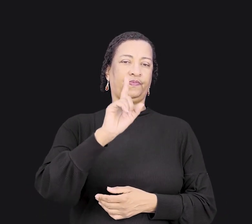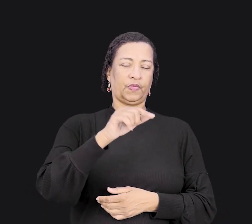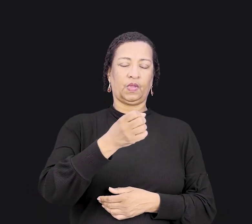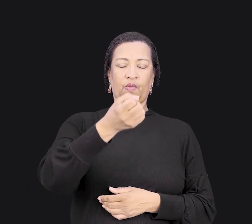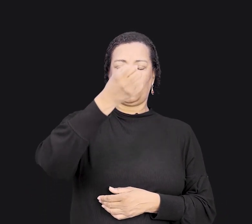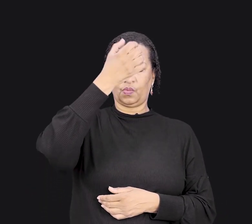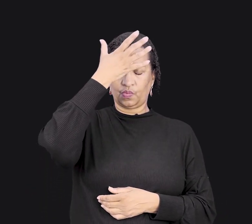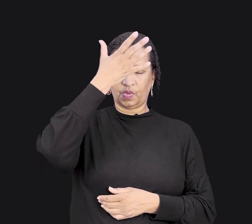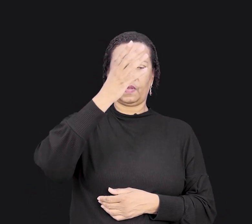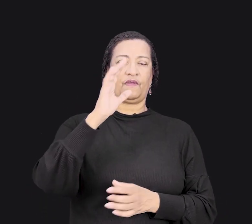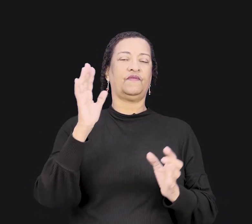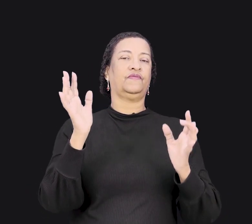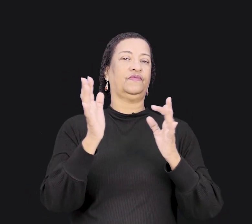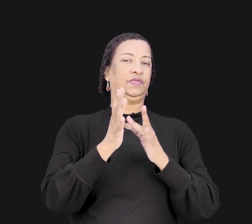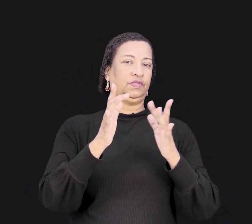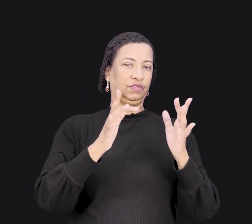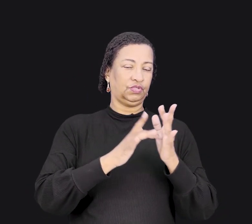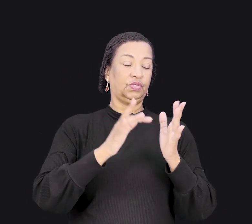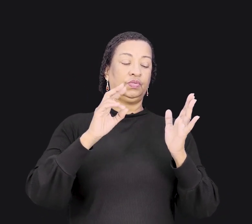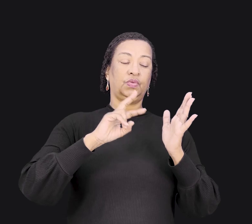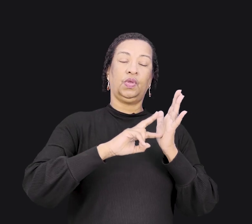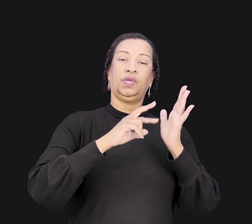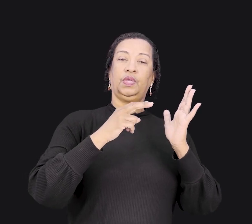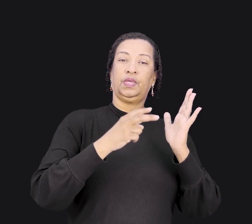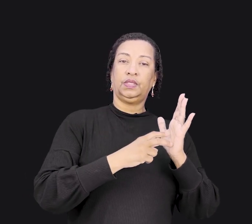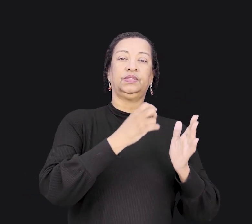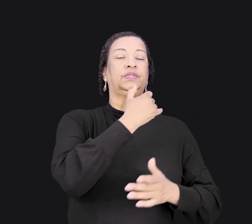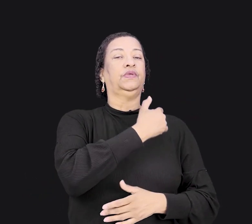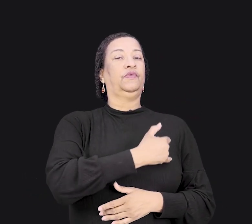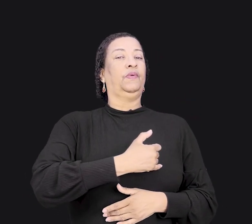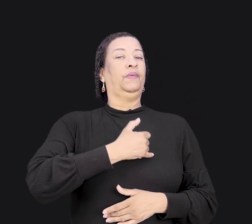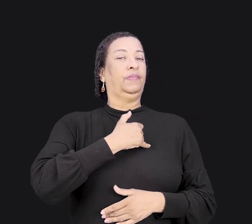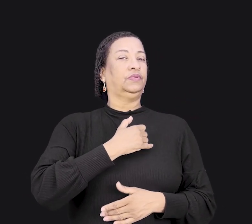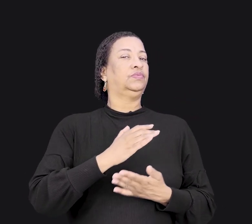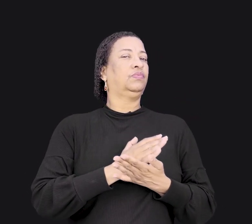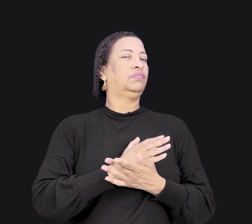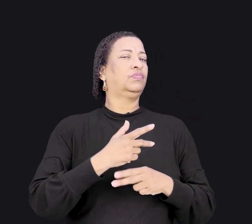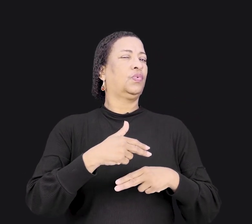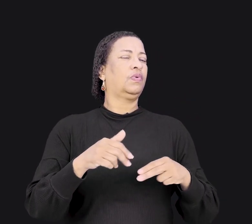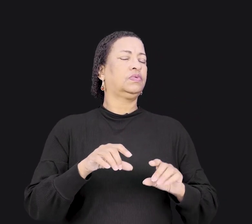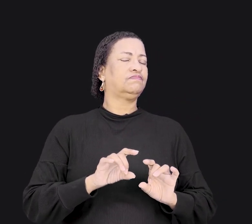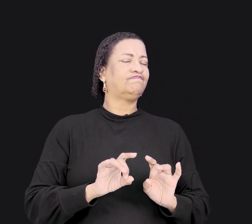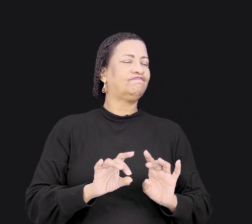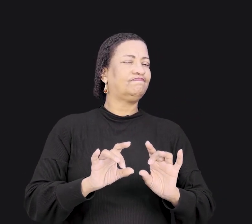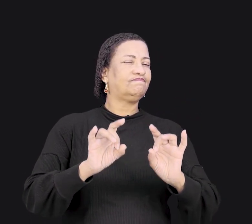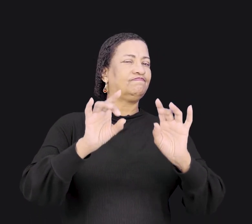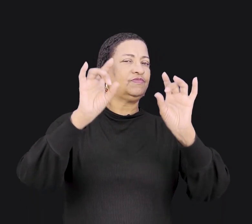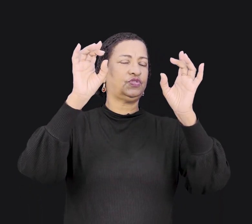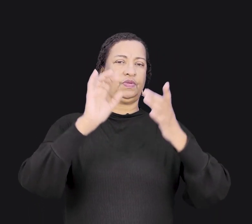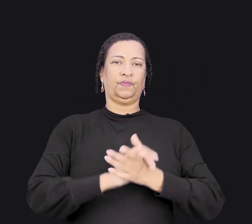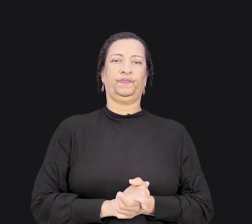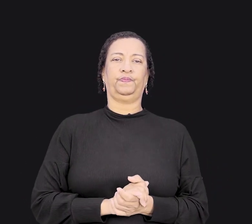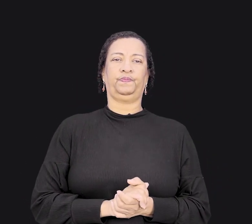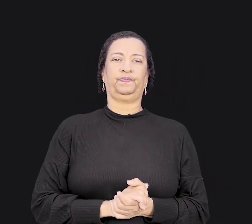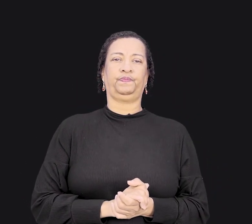de Jesus e significava para João algo muito especial. Esta